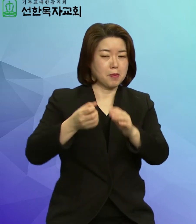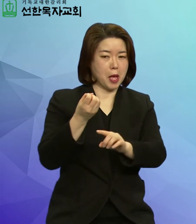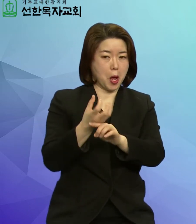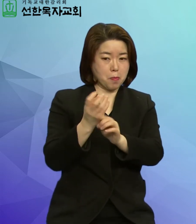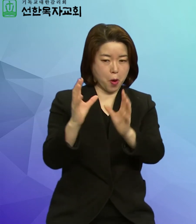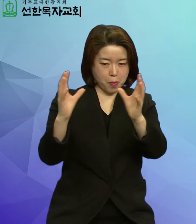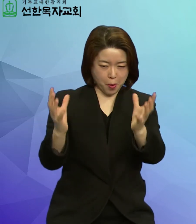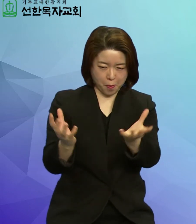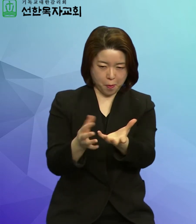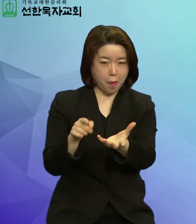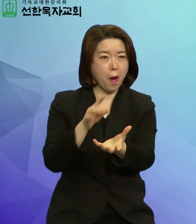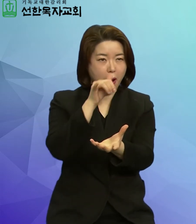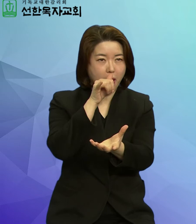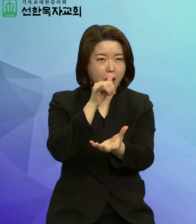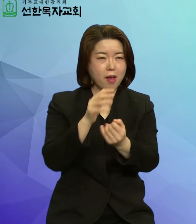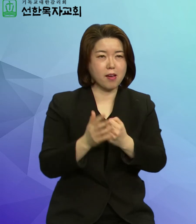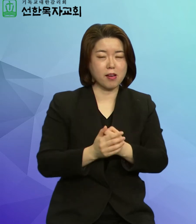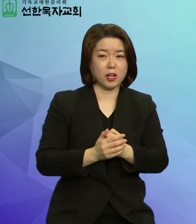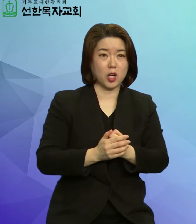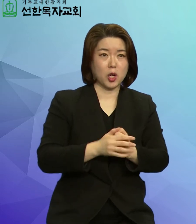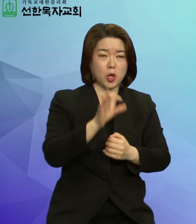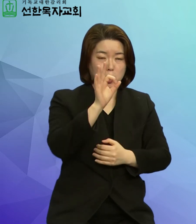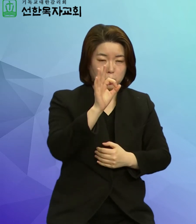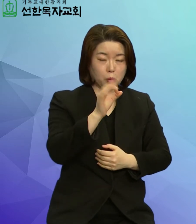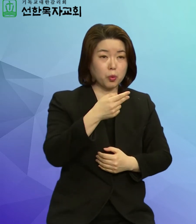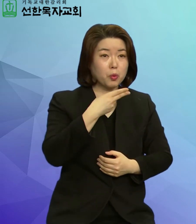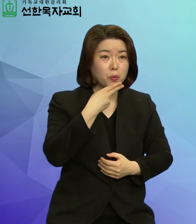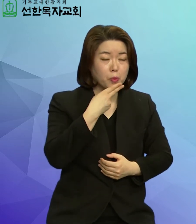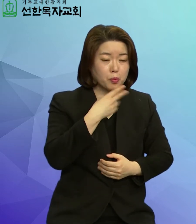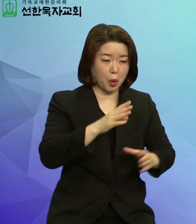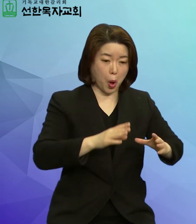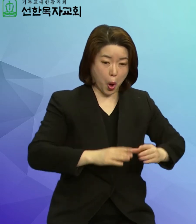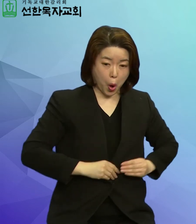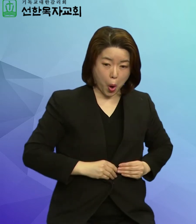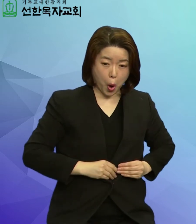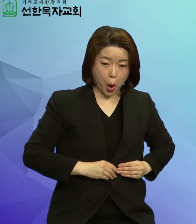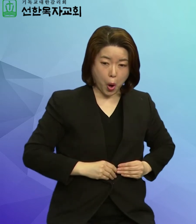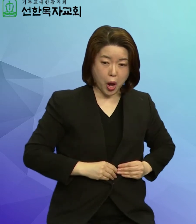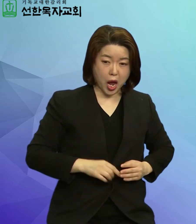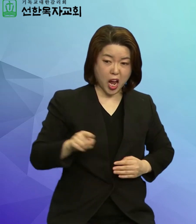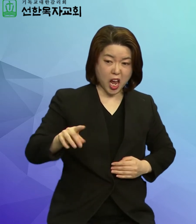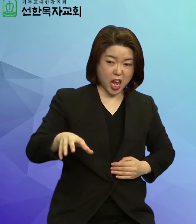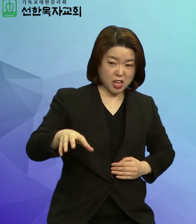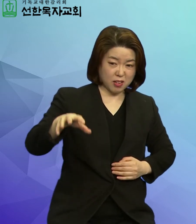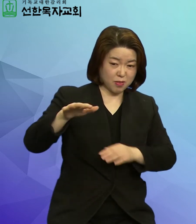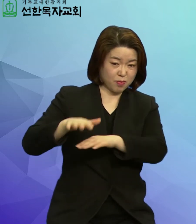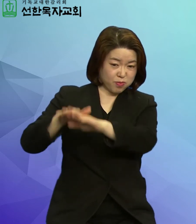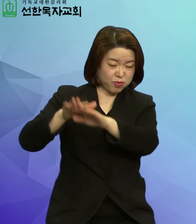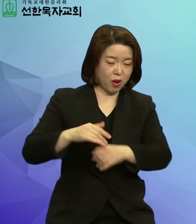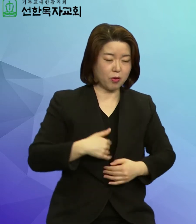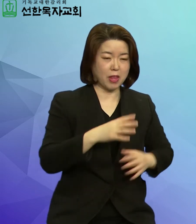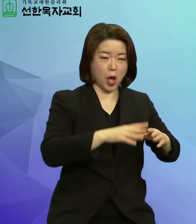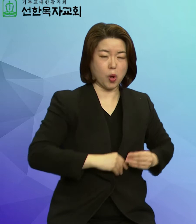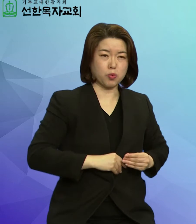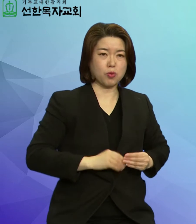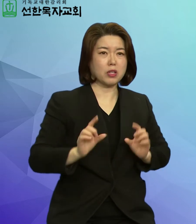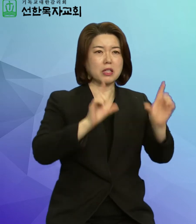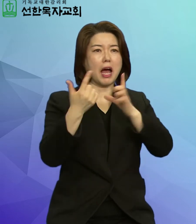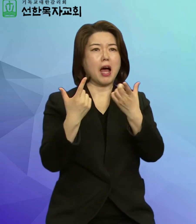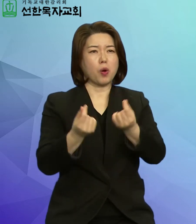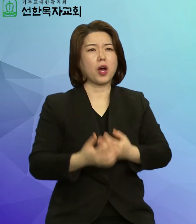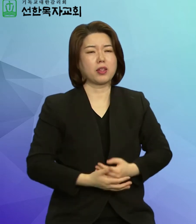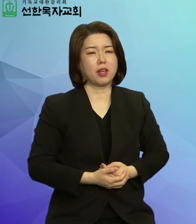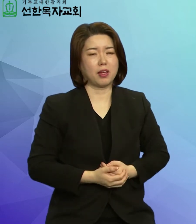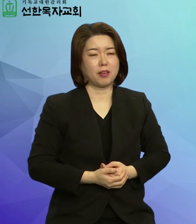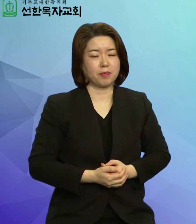집에 보물단지가 있는데 돈이 없어서 굶고 있는 거랑 똑같은 거예요.